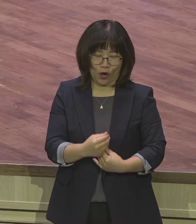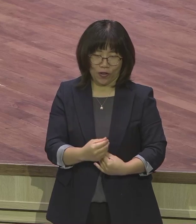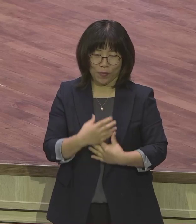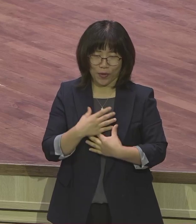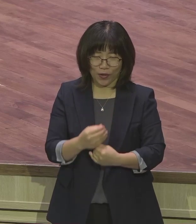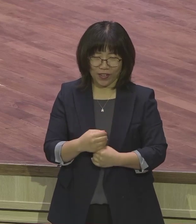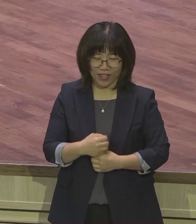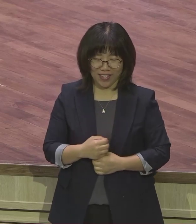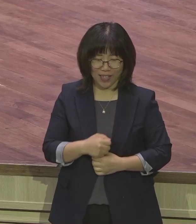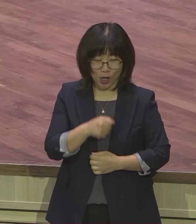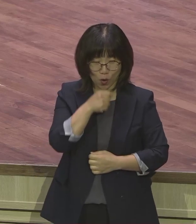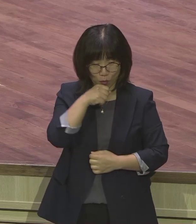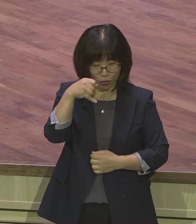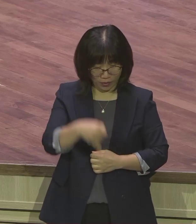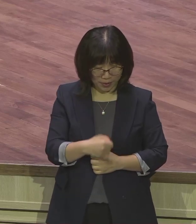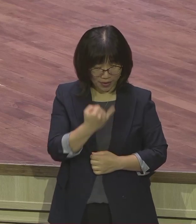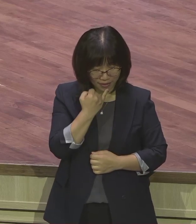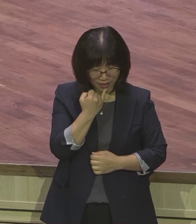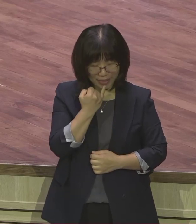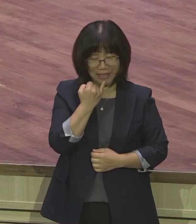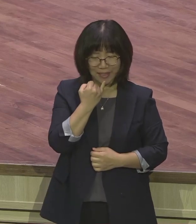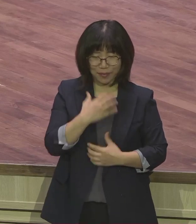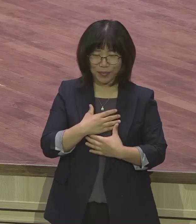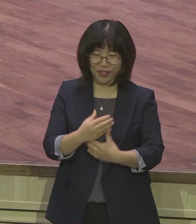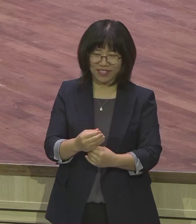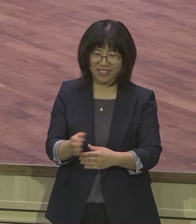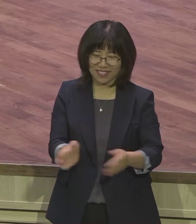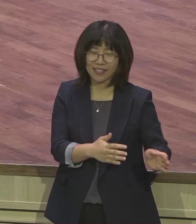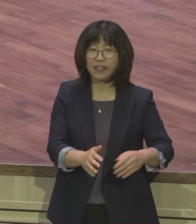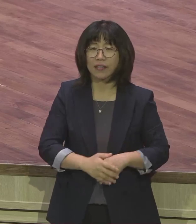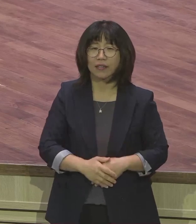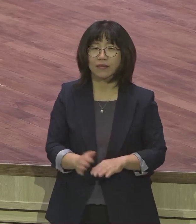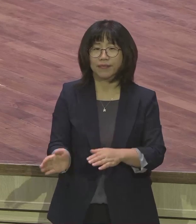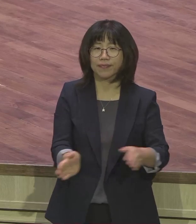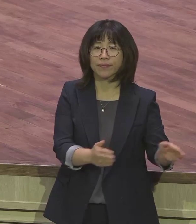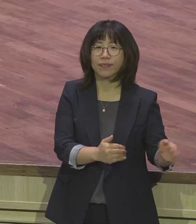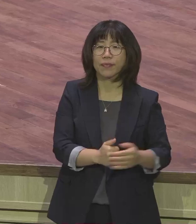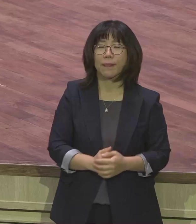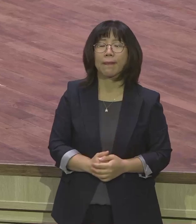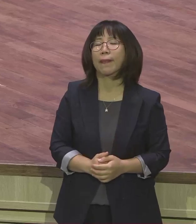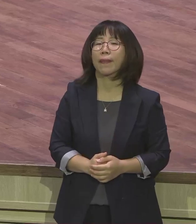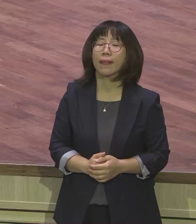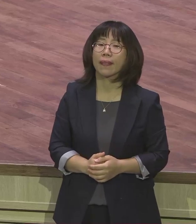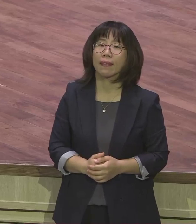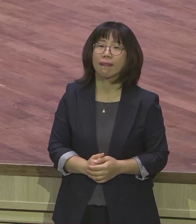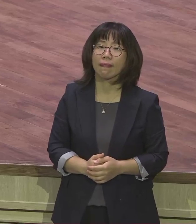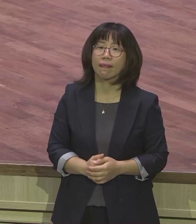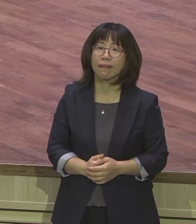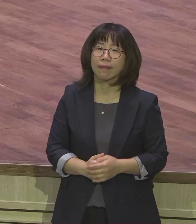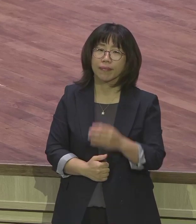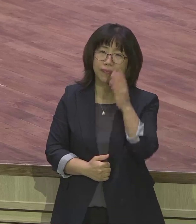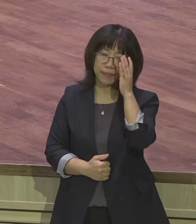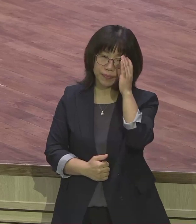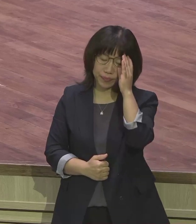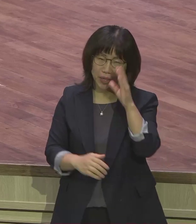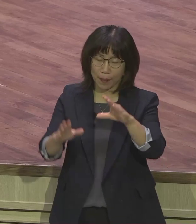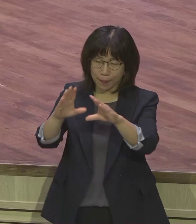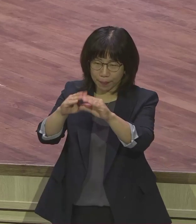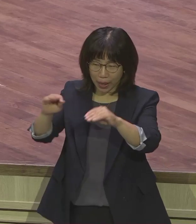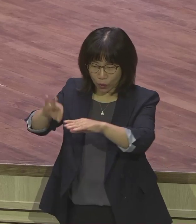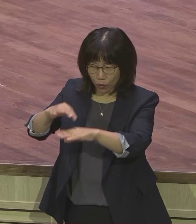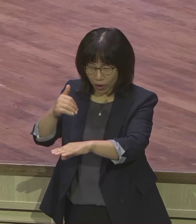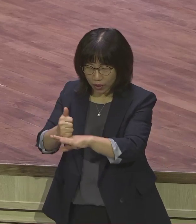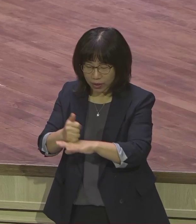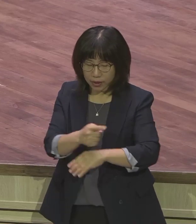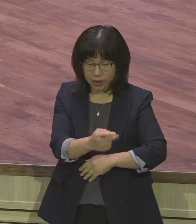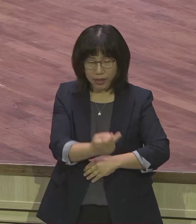아들 5절 보세요 바로가 요섭에게 말하여 너 아버지와 형들이 내게 왔은